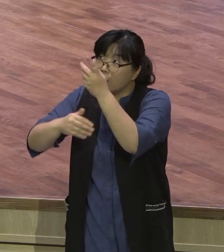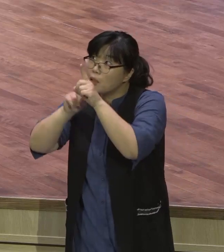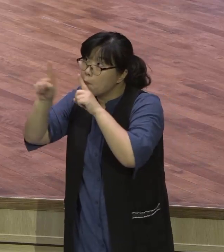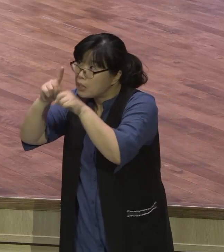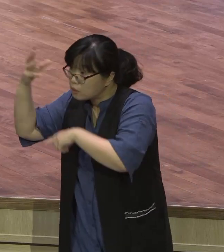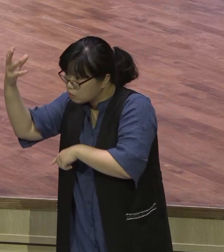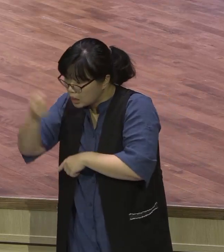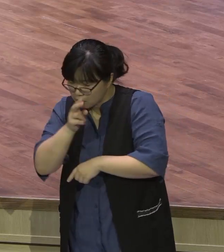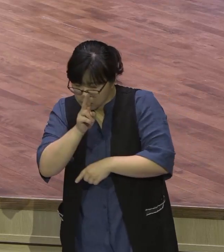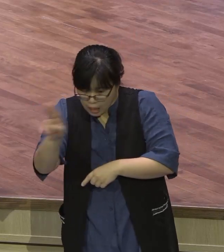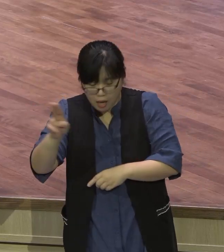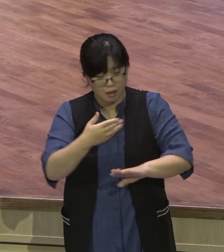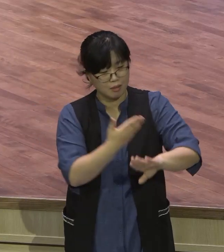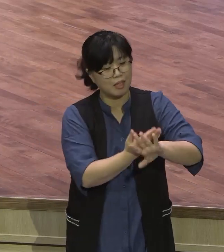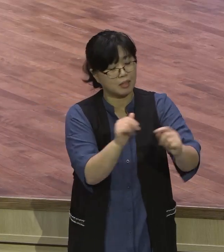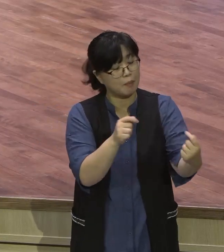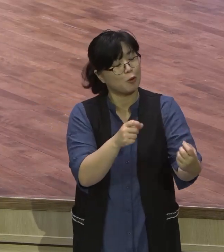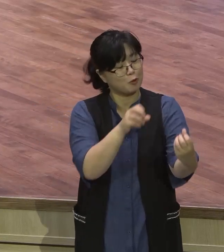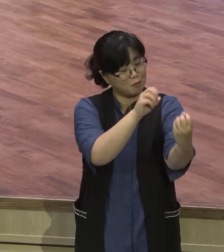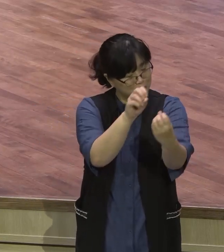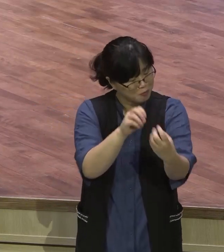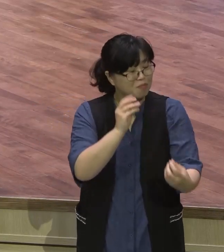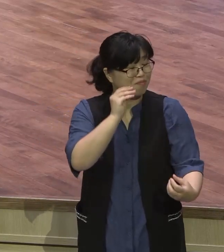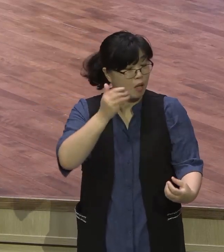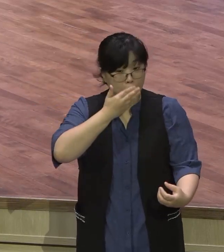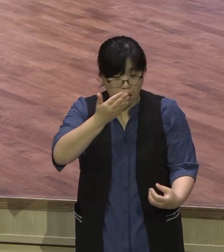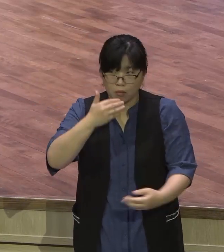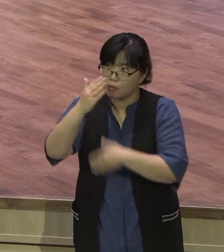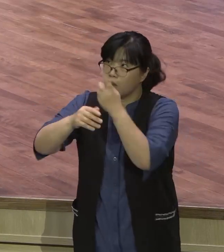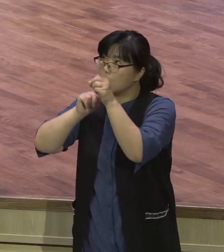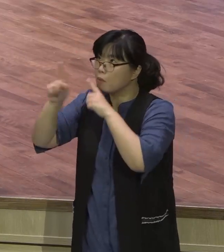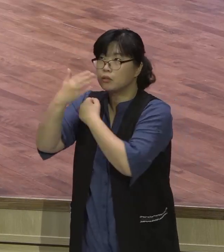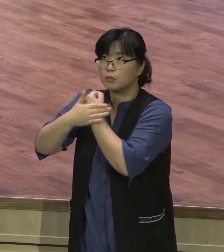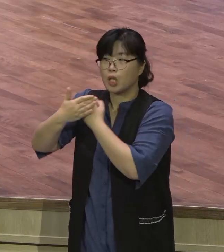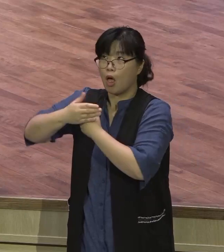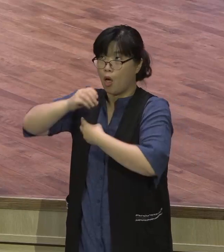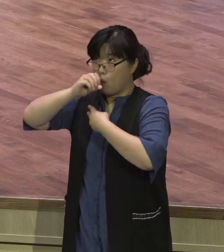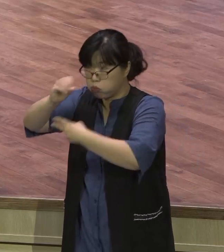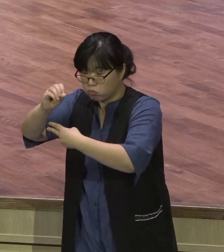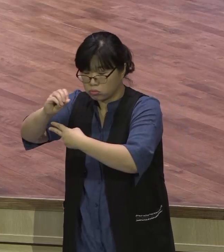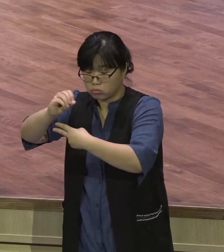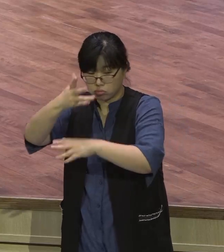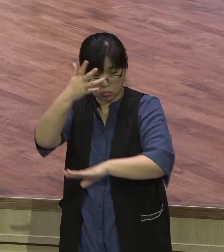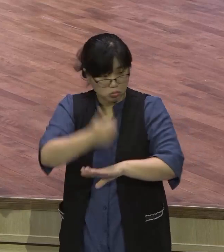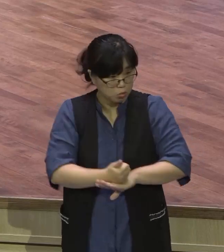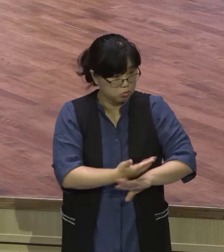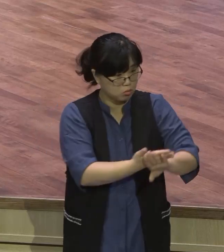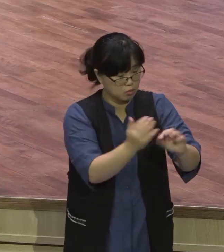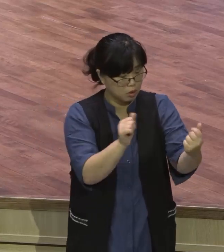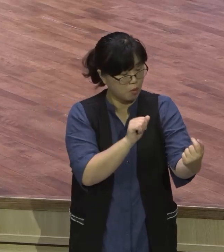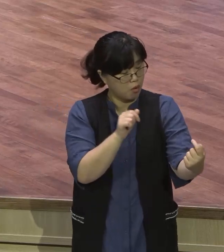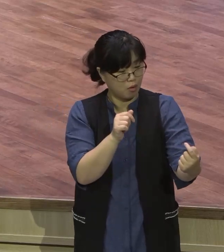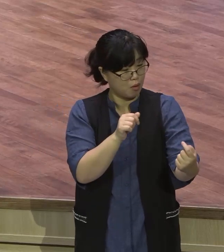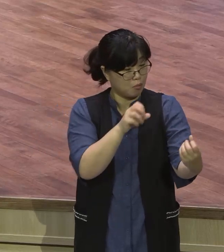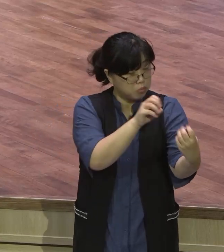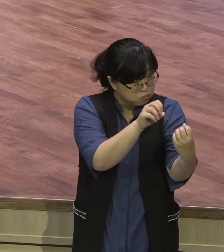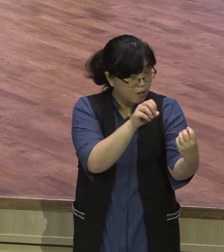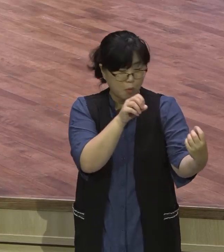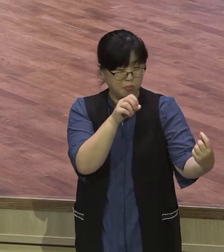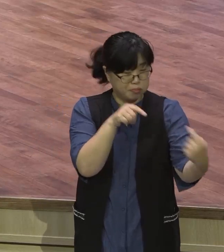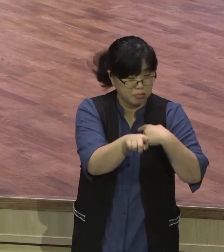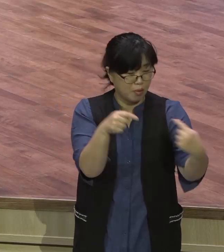포럼이 돼야 돼요 포럼이 말씀이 그러니까 말씀이신 예수님이 누구예요 예수님은 화가가